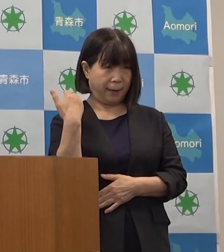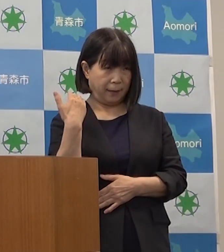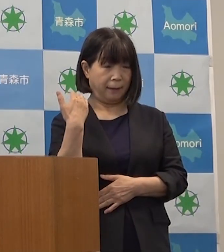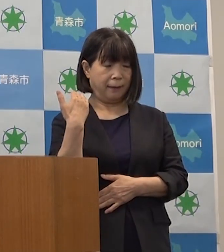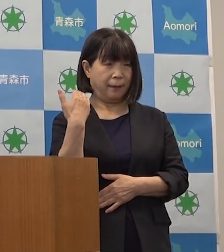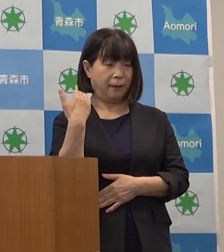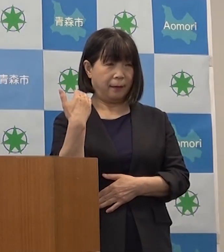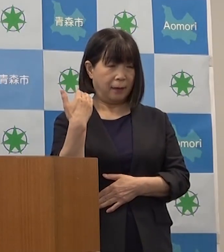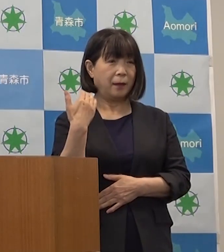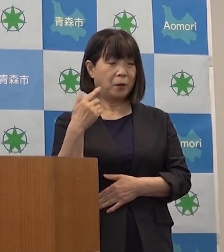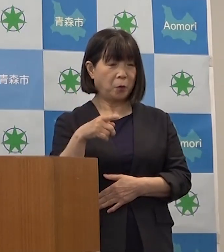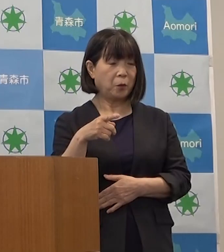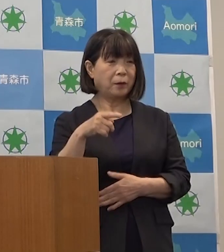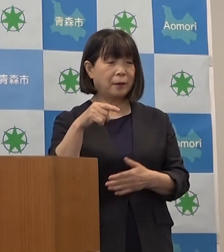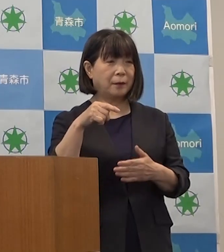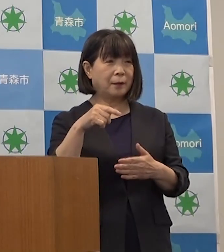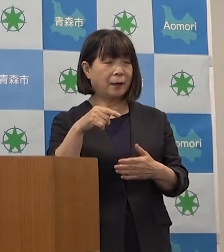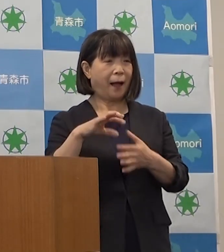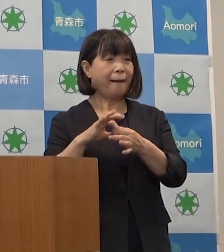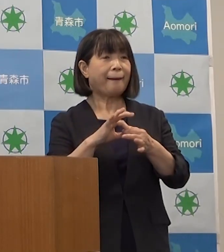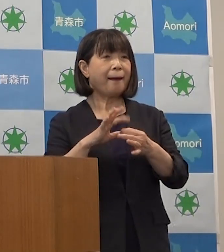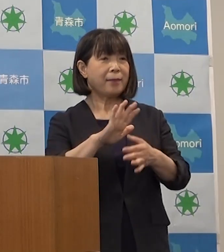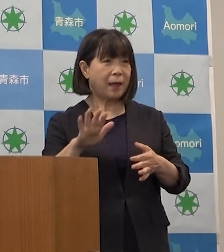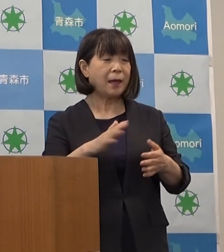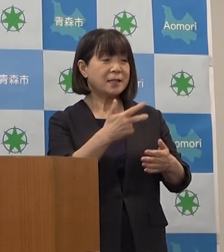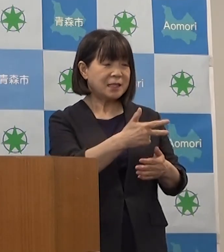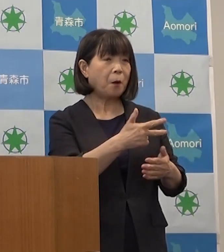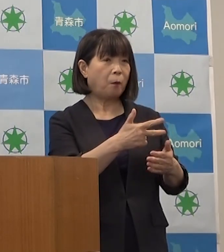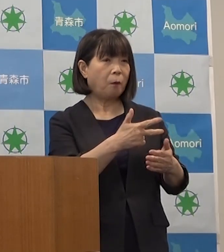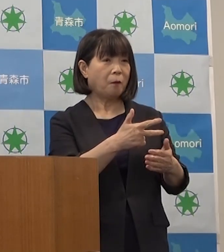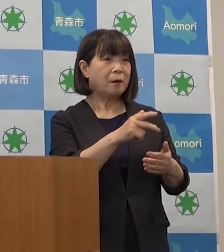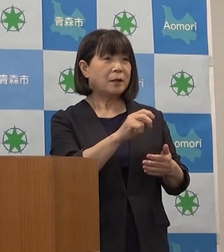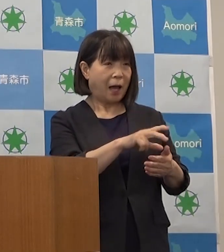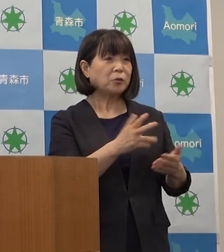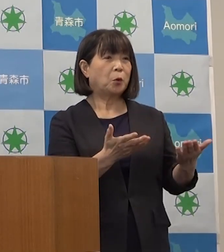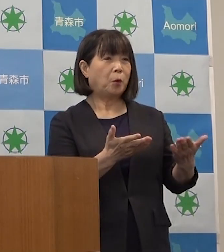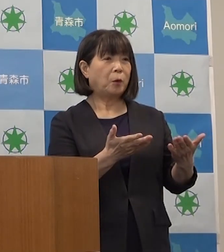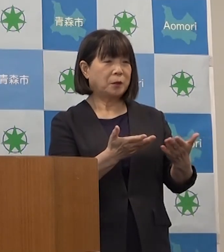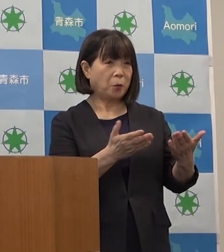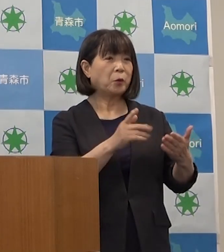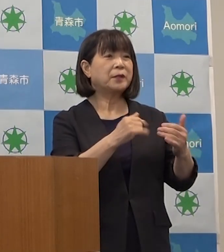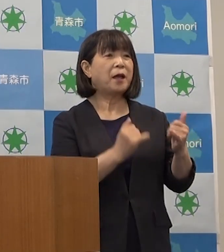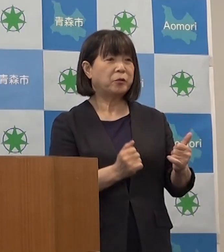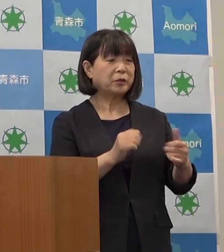それで、こう市の方といろんなこう接点を持つ中で、